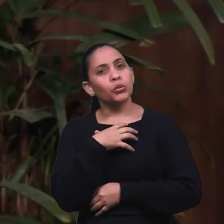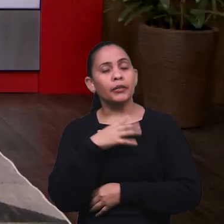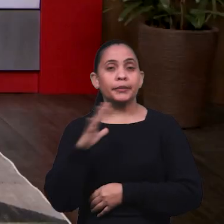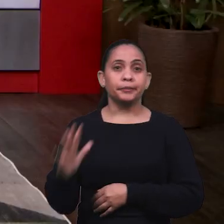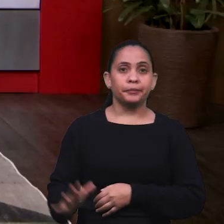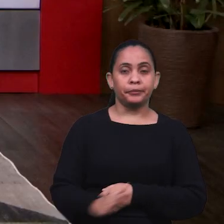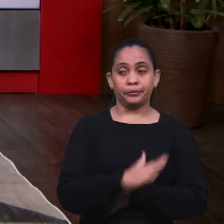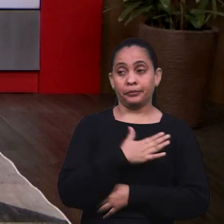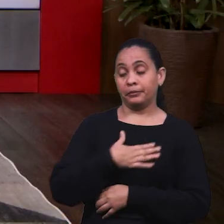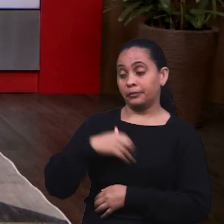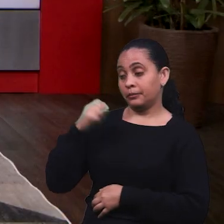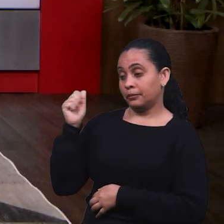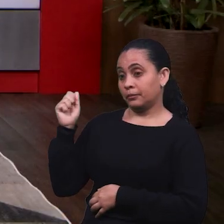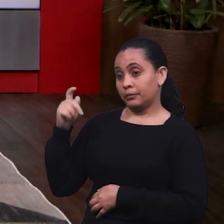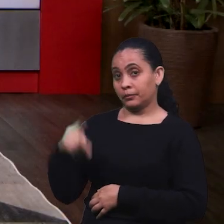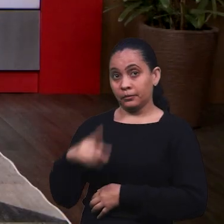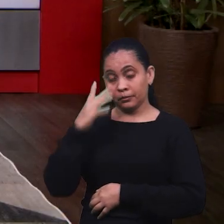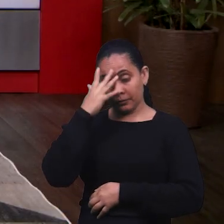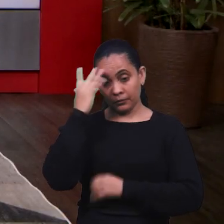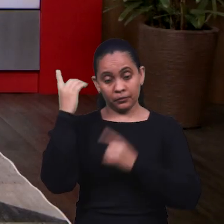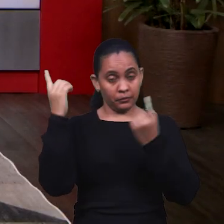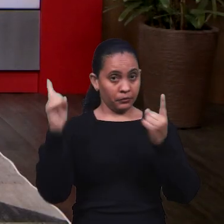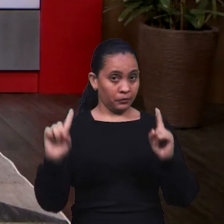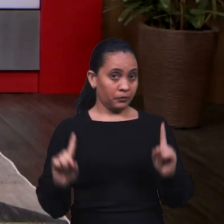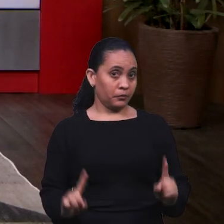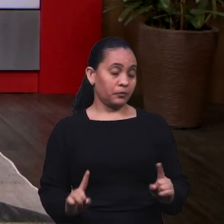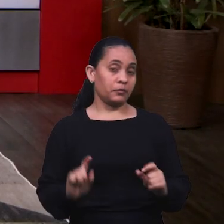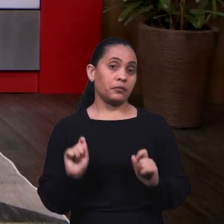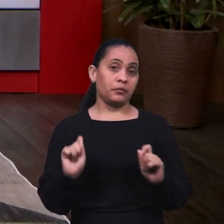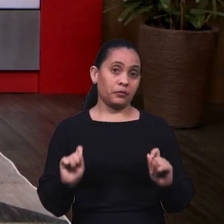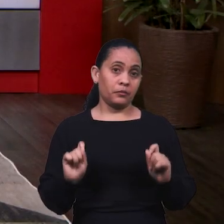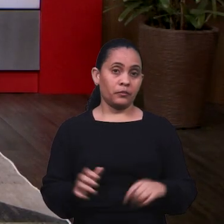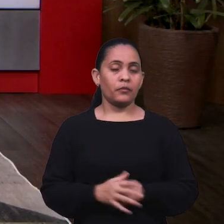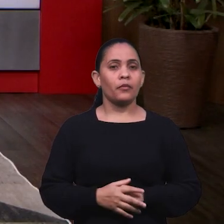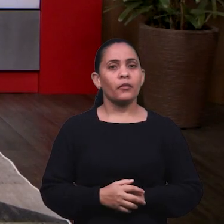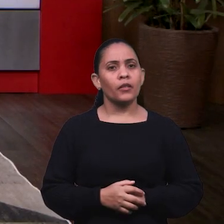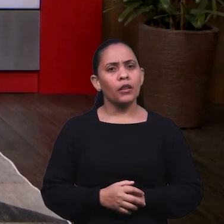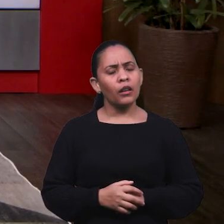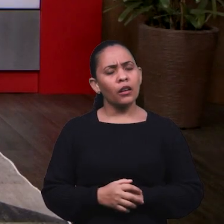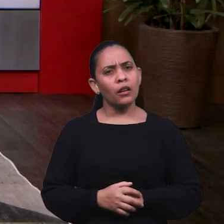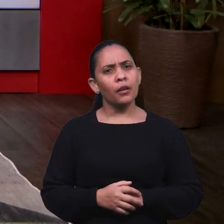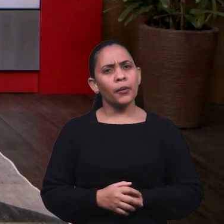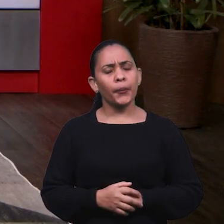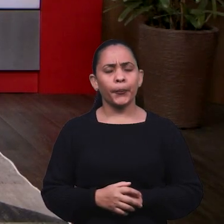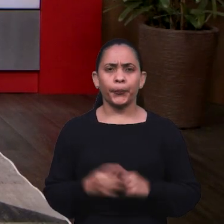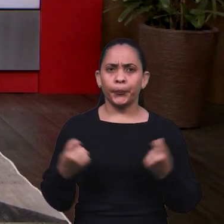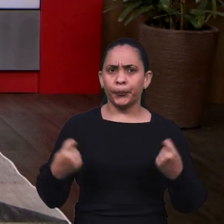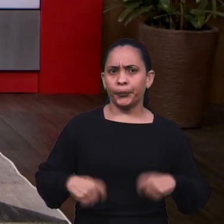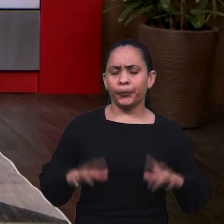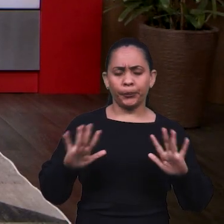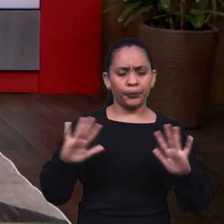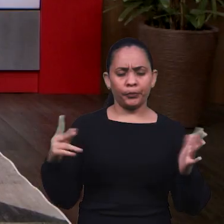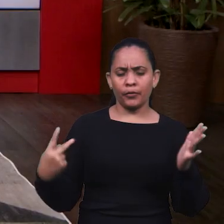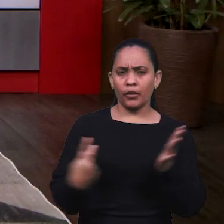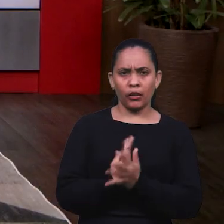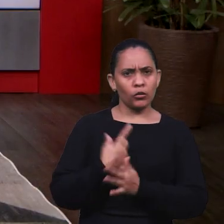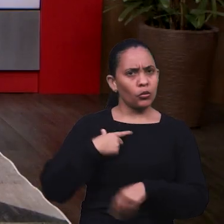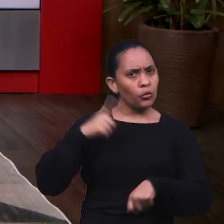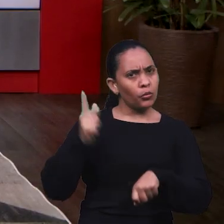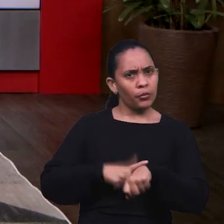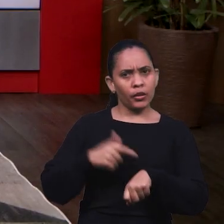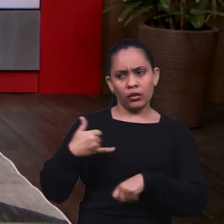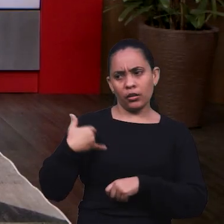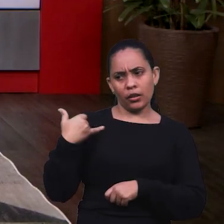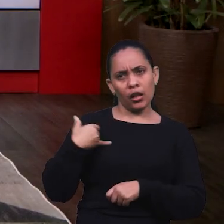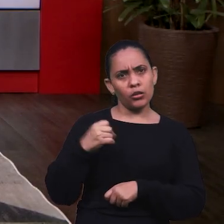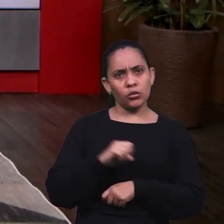E assim, a aposentadoria da pessoa com deficiência, eu não preciso estar incapaz para o trabalho. Ela vai acontecer quando chegar no momento,